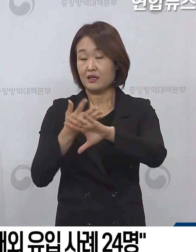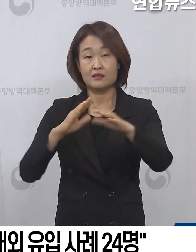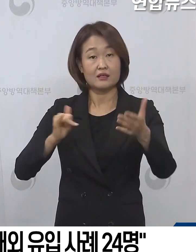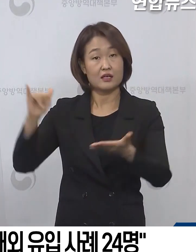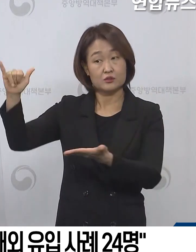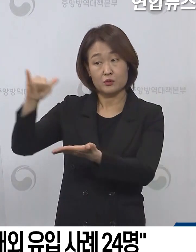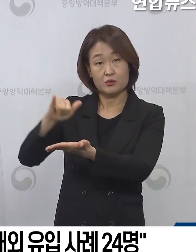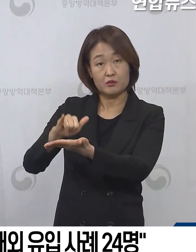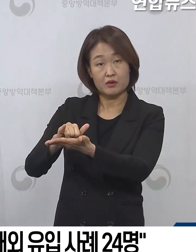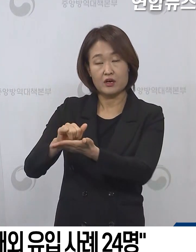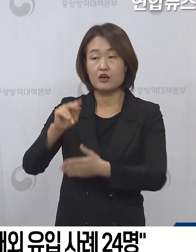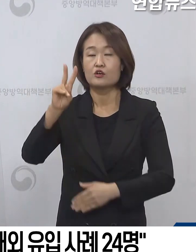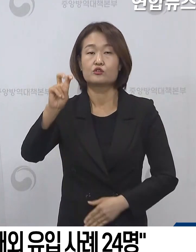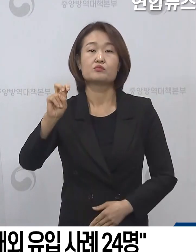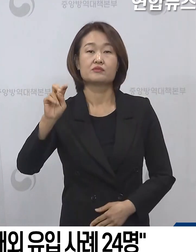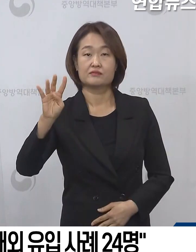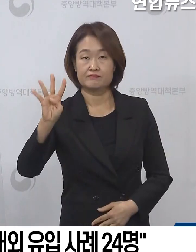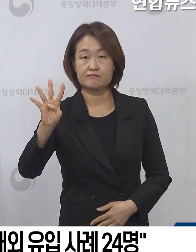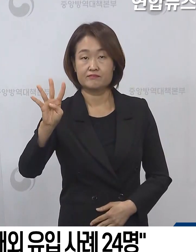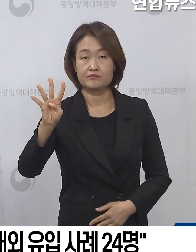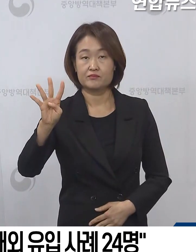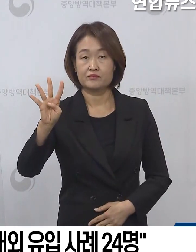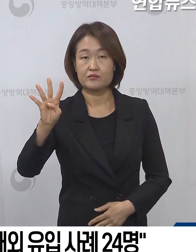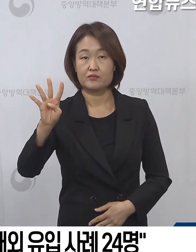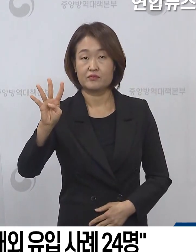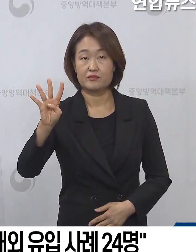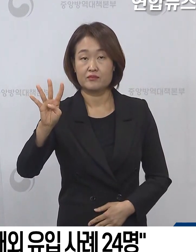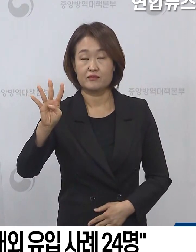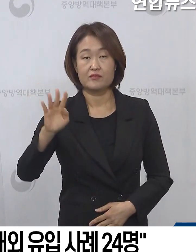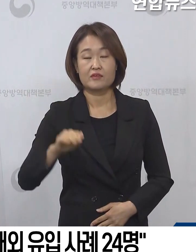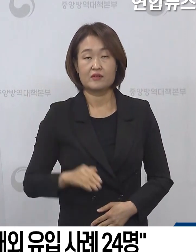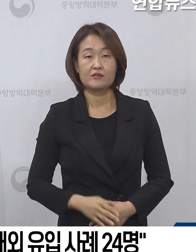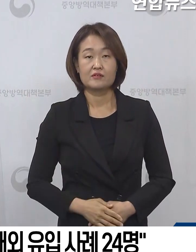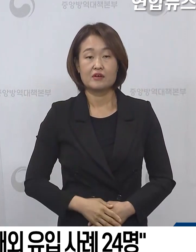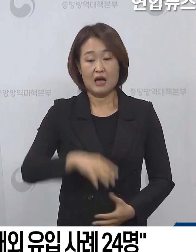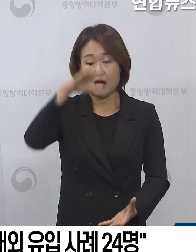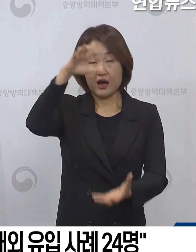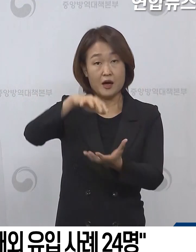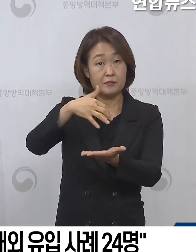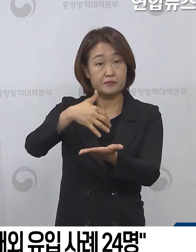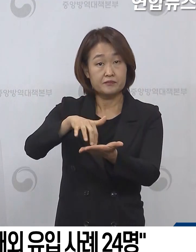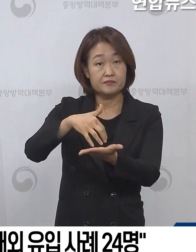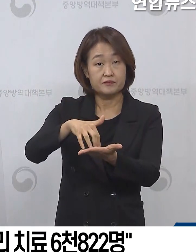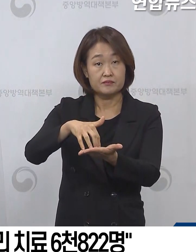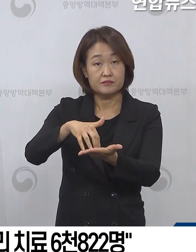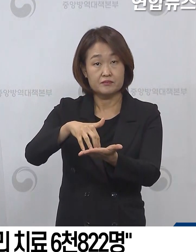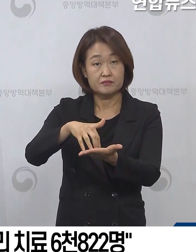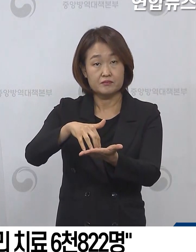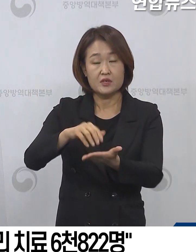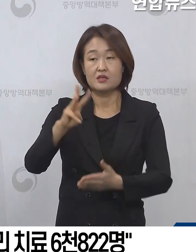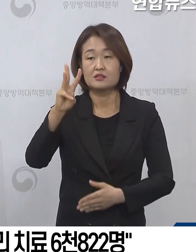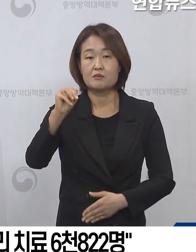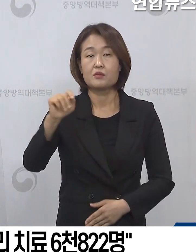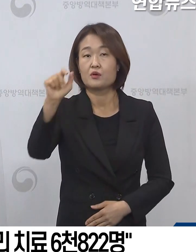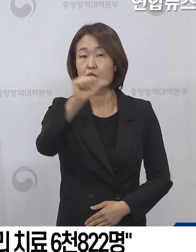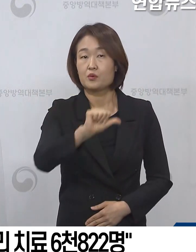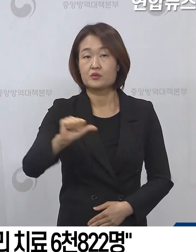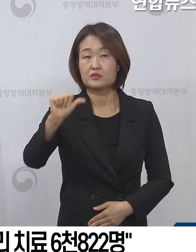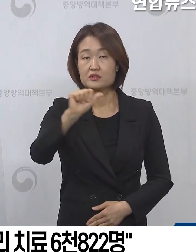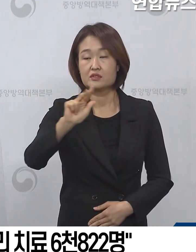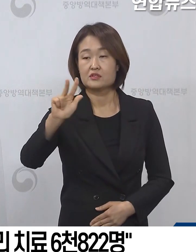사례는 24명이 확인되어 현재까지 총 누적 포텐 자수는 3